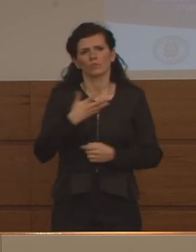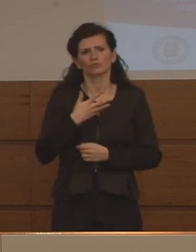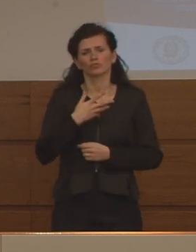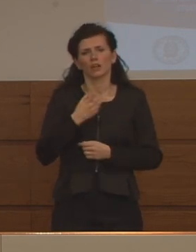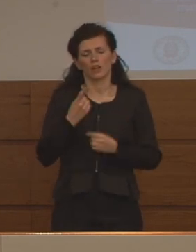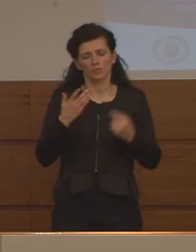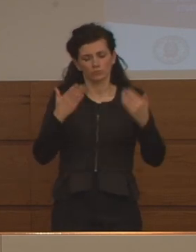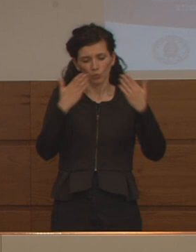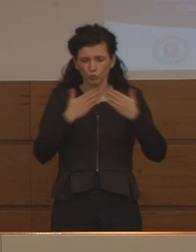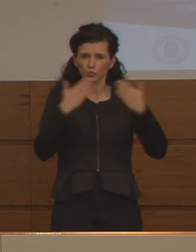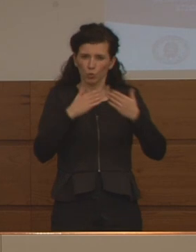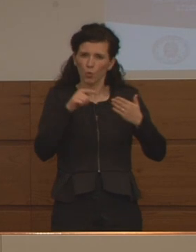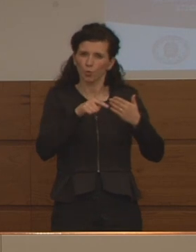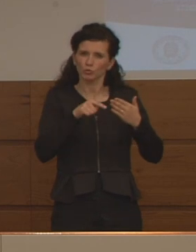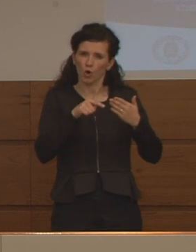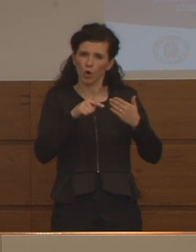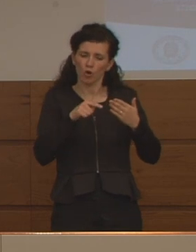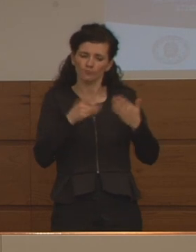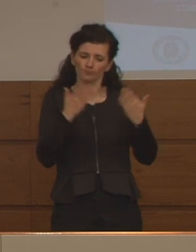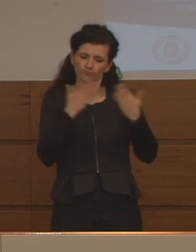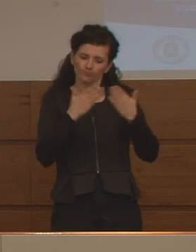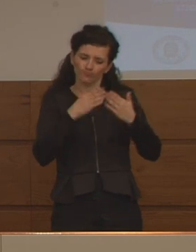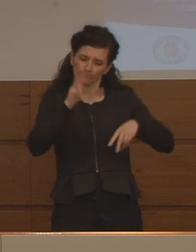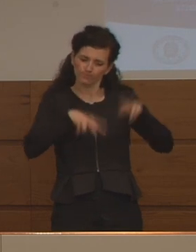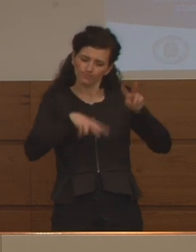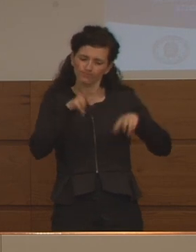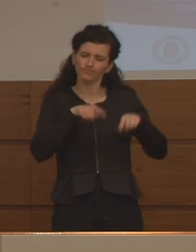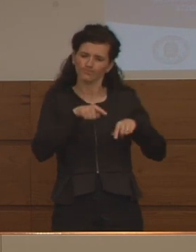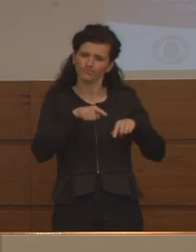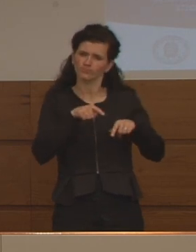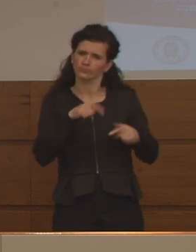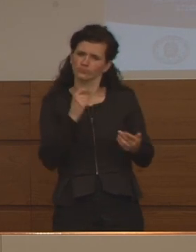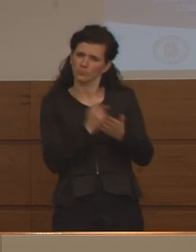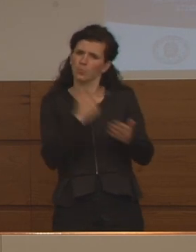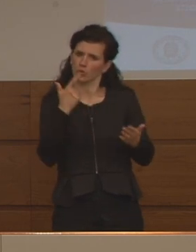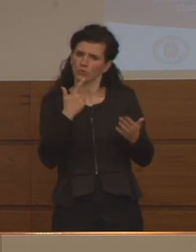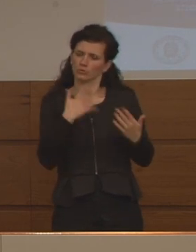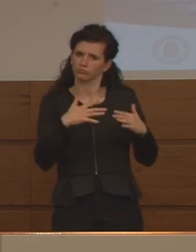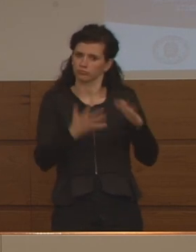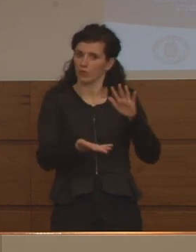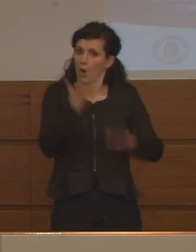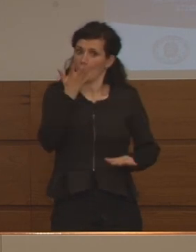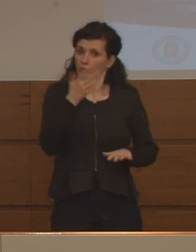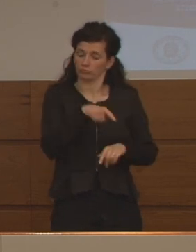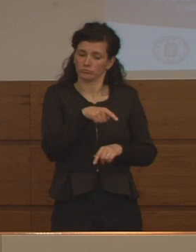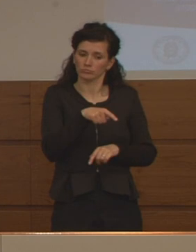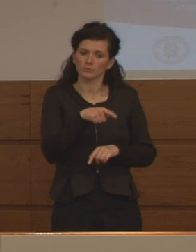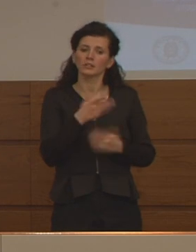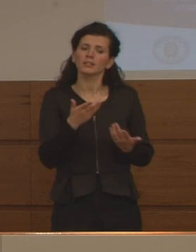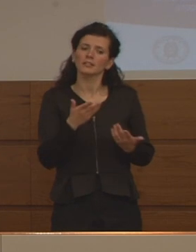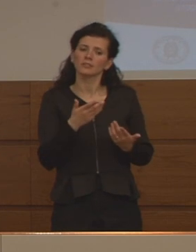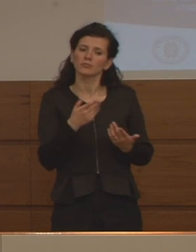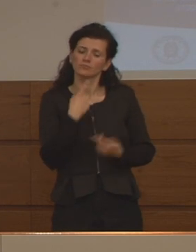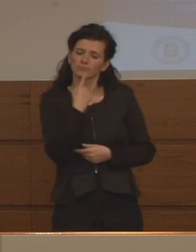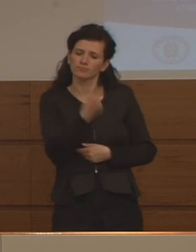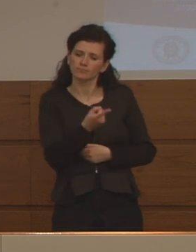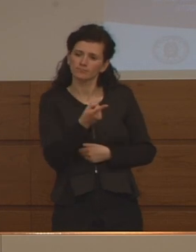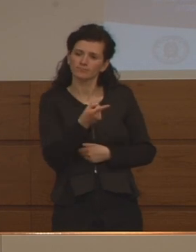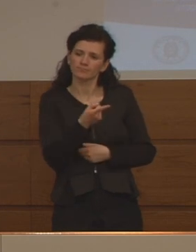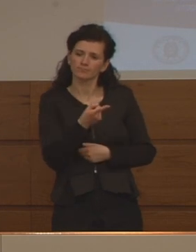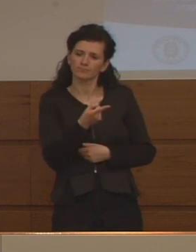autorevole ha di fatto definito in almeno superiori